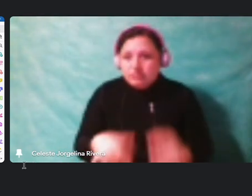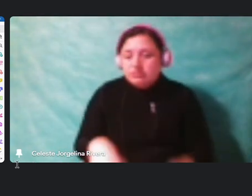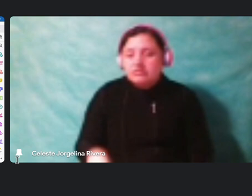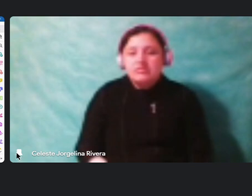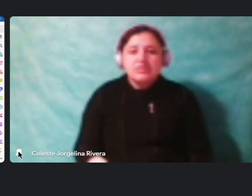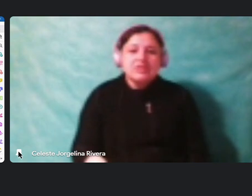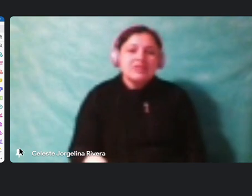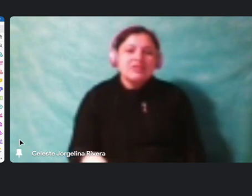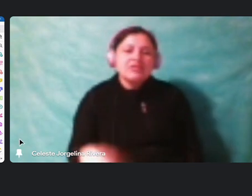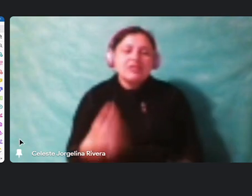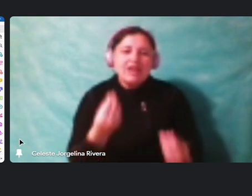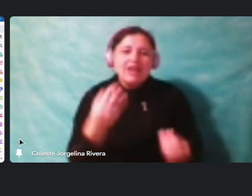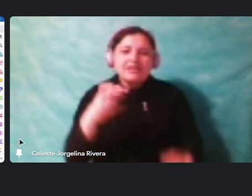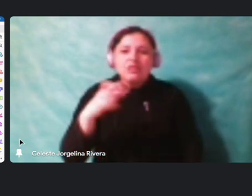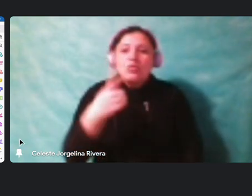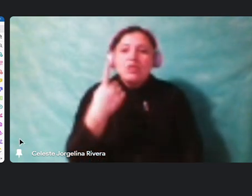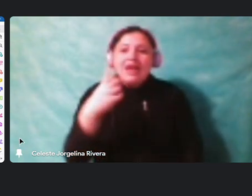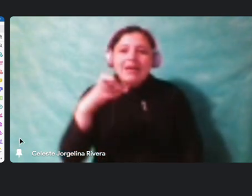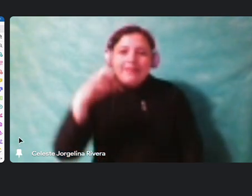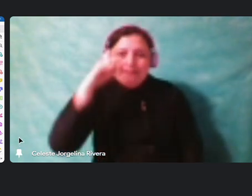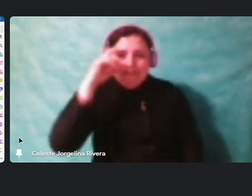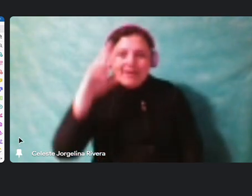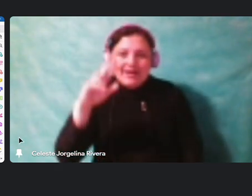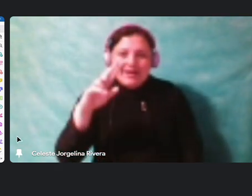percepción. Bien.